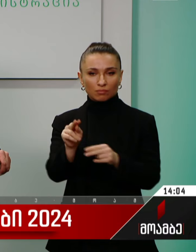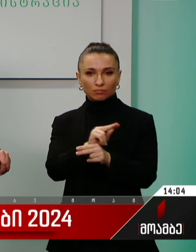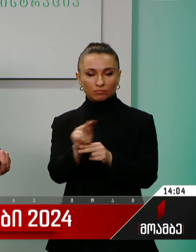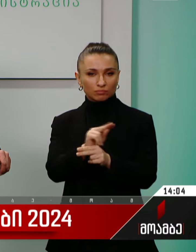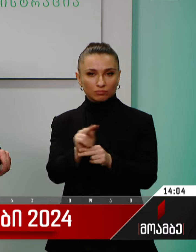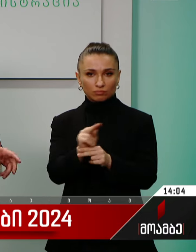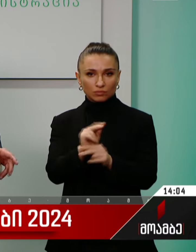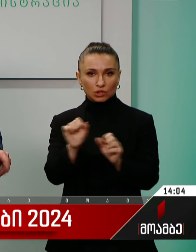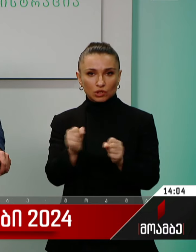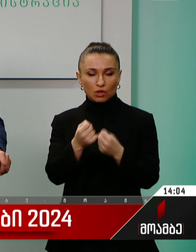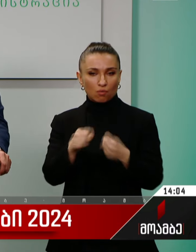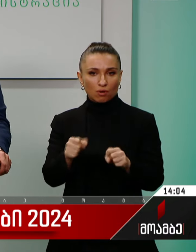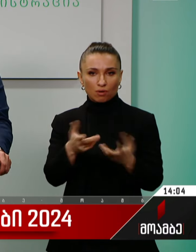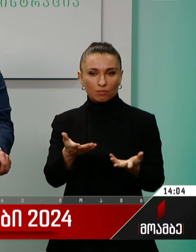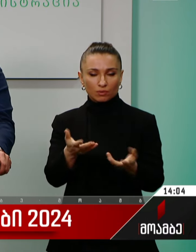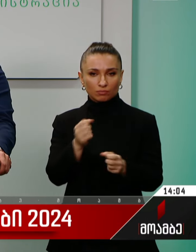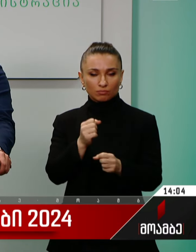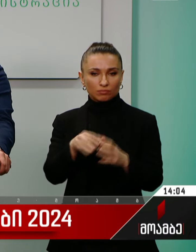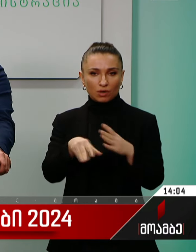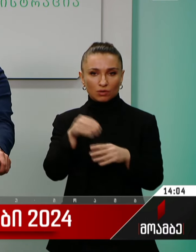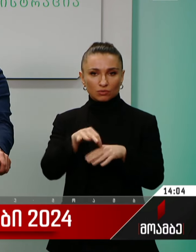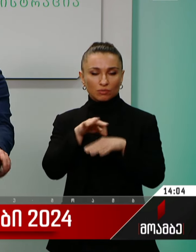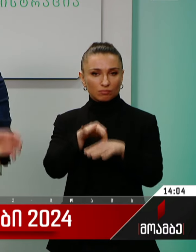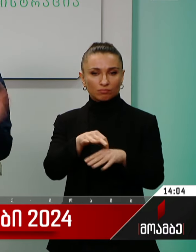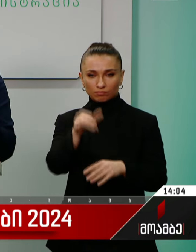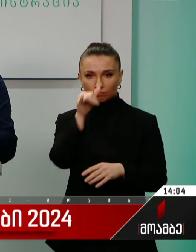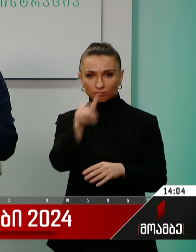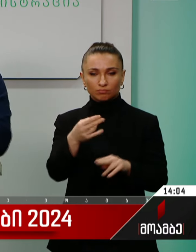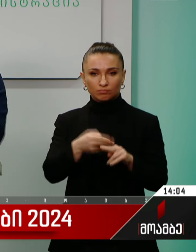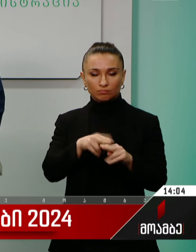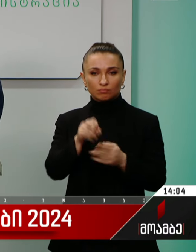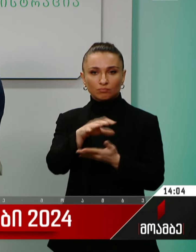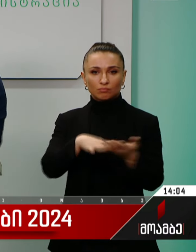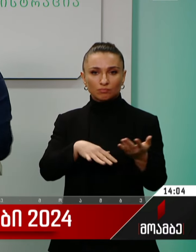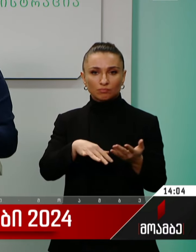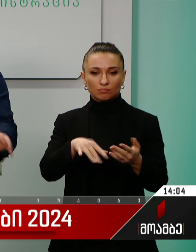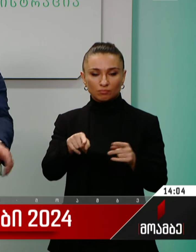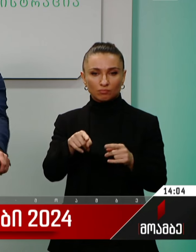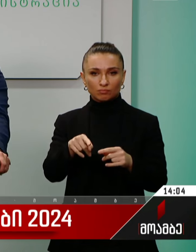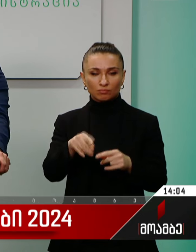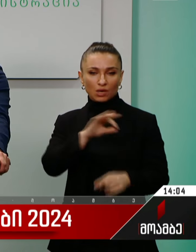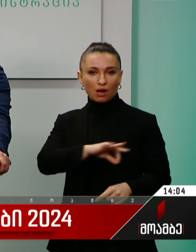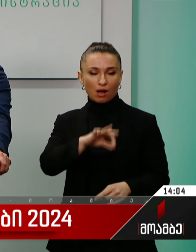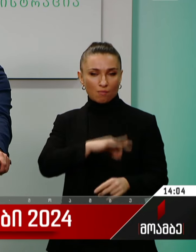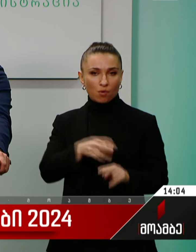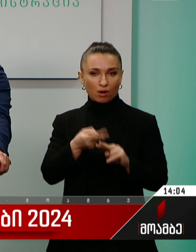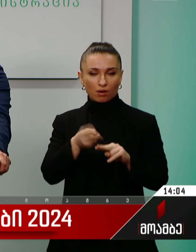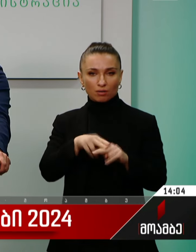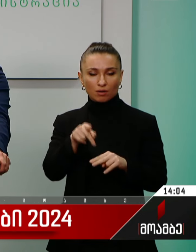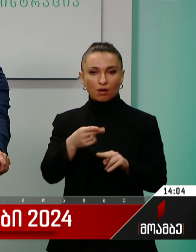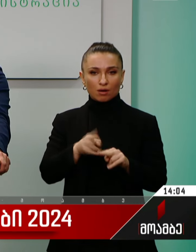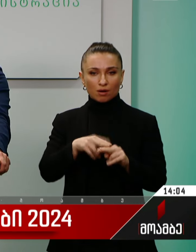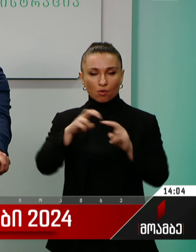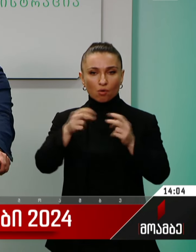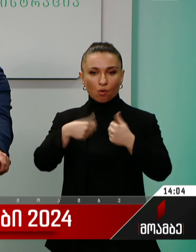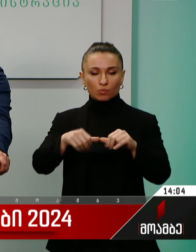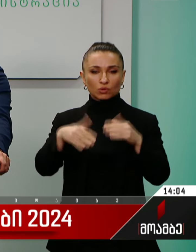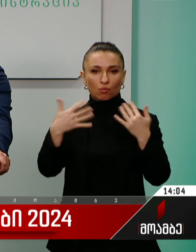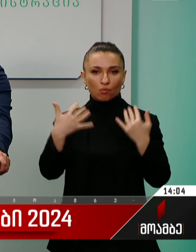იყო ამ აპარატების მეშვეობით პროცესის გაგრძელება. საუბრობ ამ აპარატების გამოყენების ნაწილში. რა თქმა უნდა,